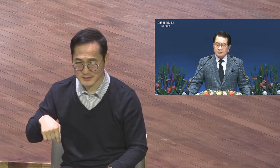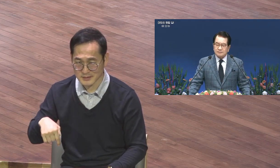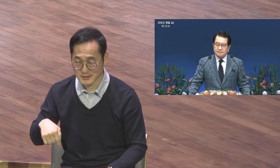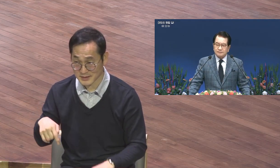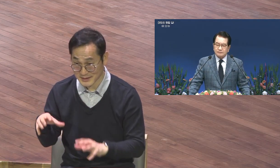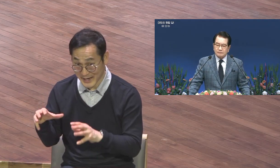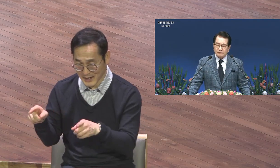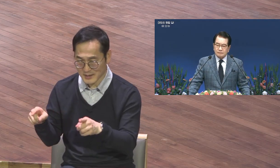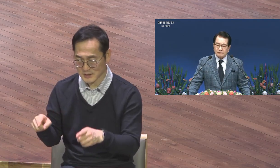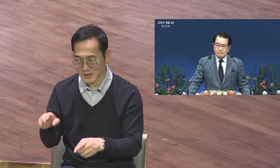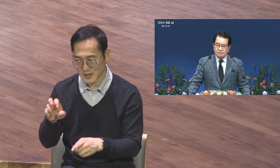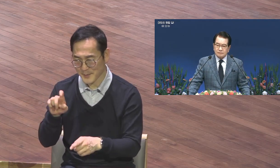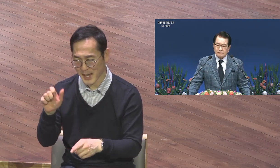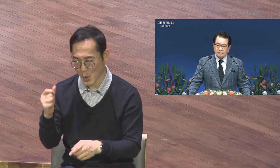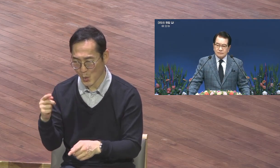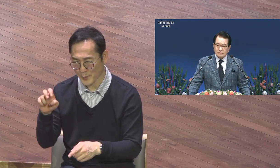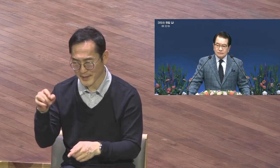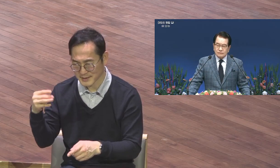사형이에요.